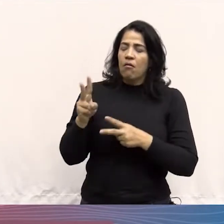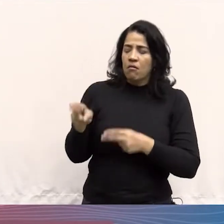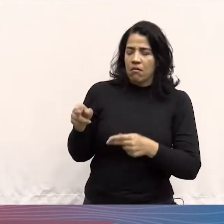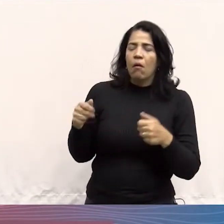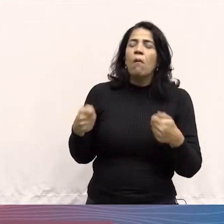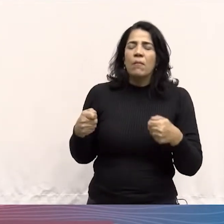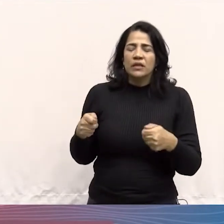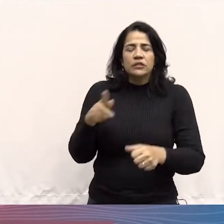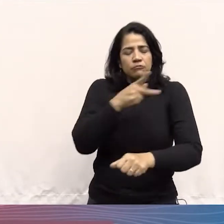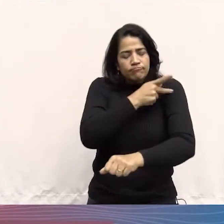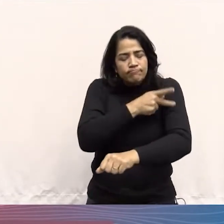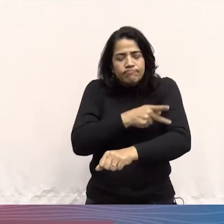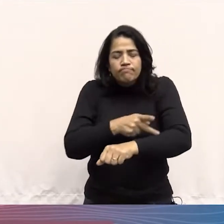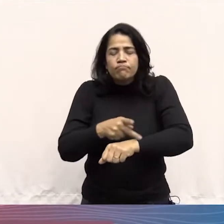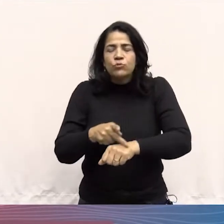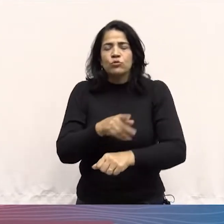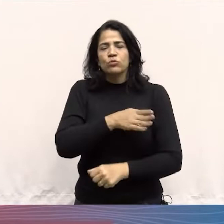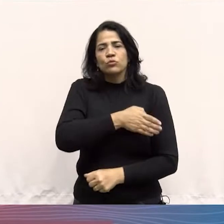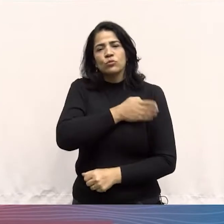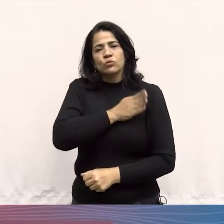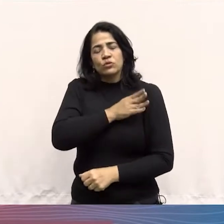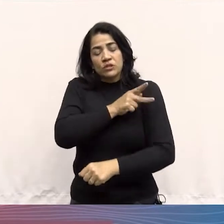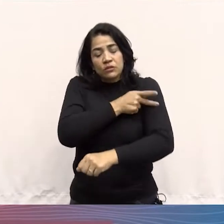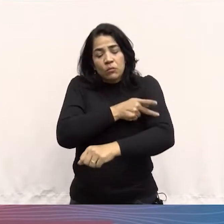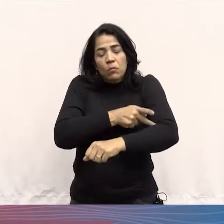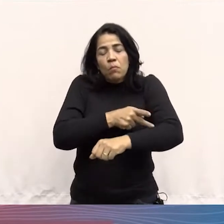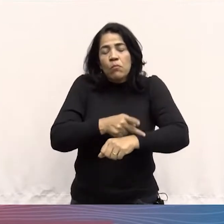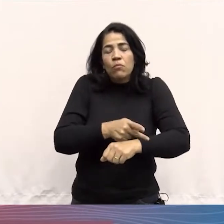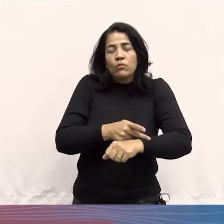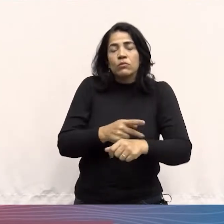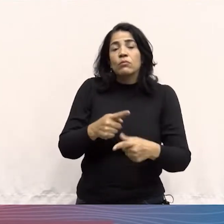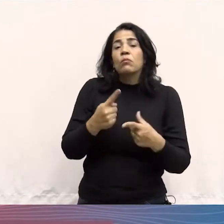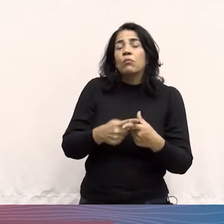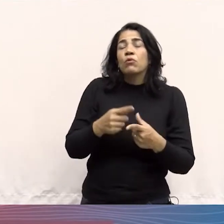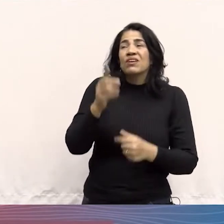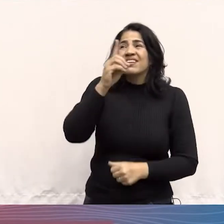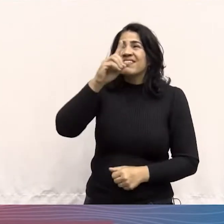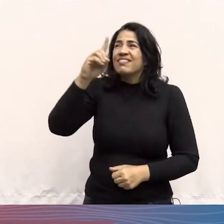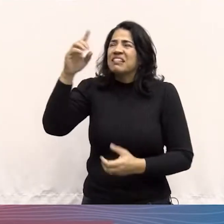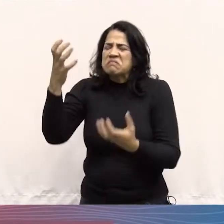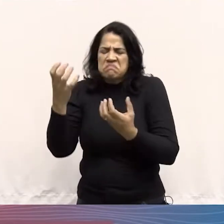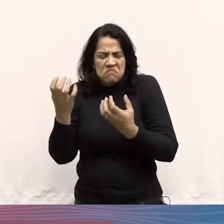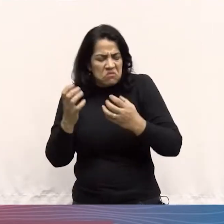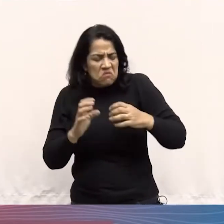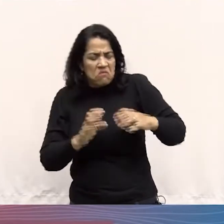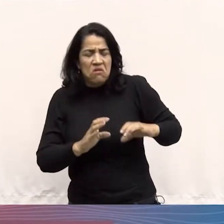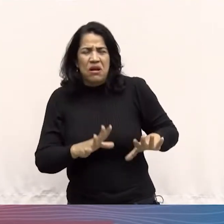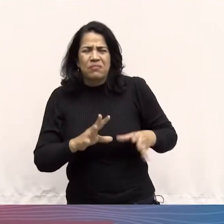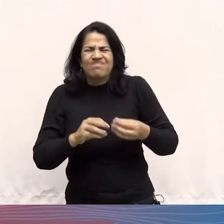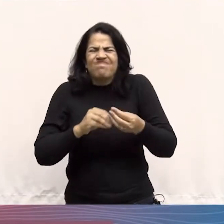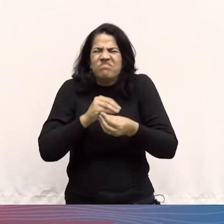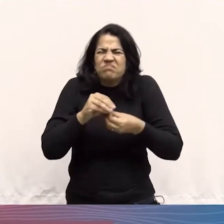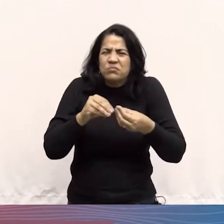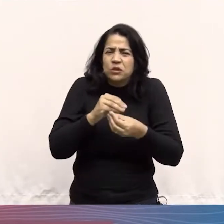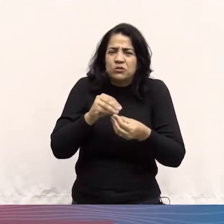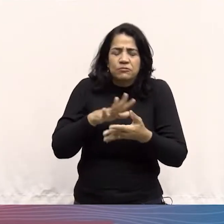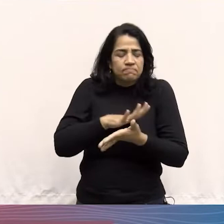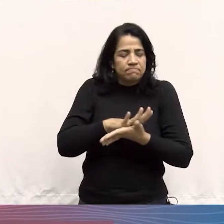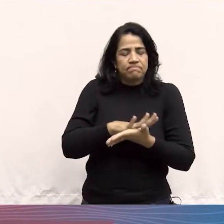Senhor Jesus. Aí Deus não quer nenhuma mistura. Por isso, Deus então